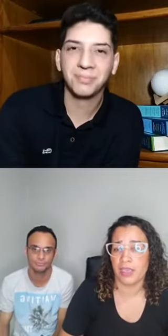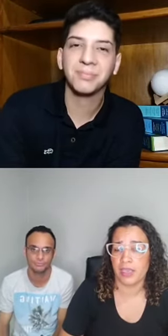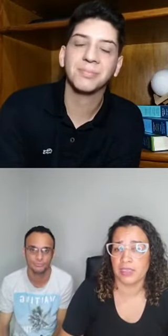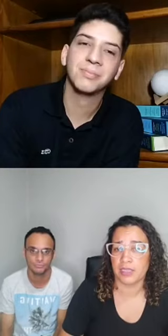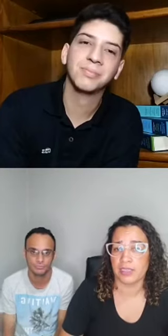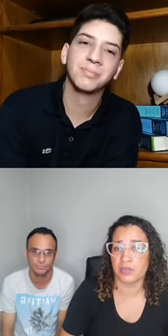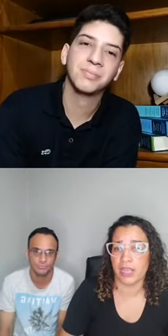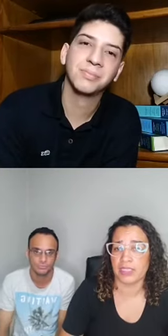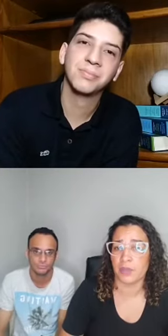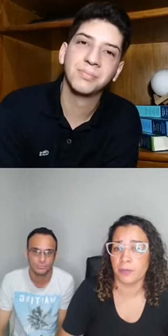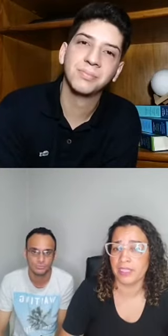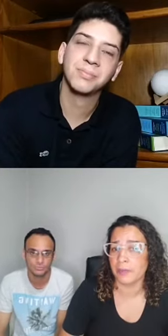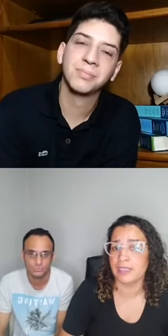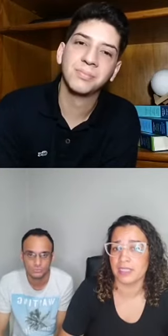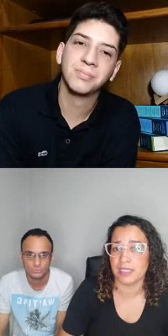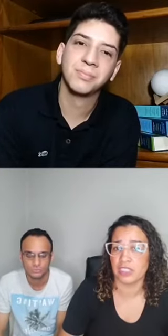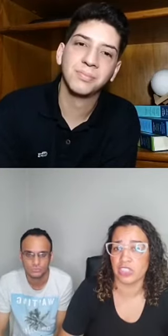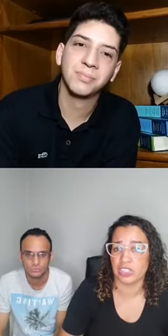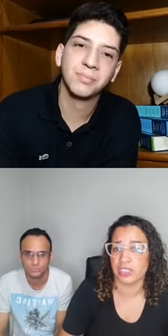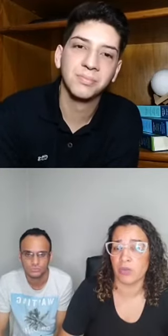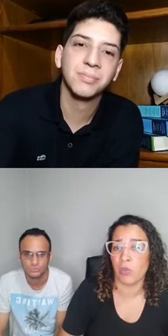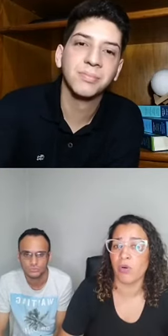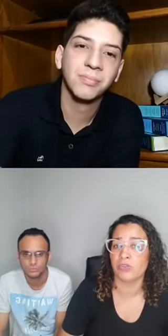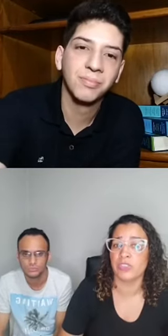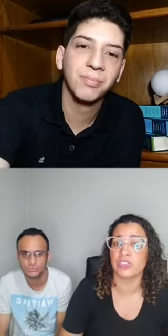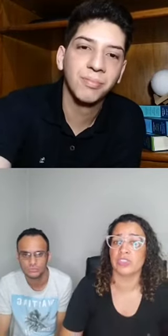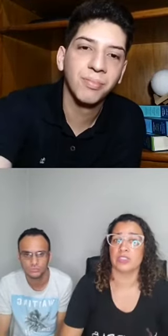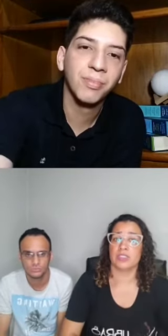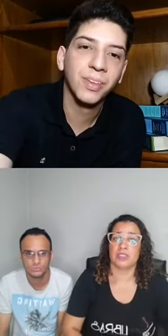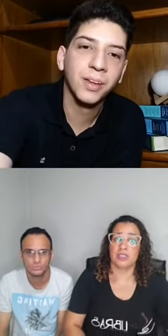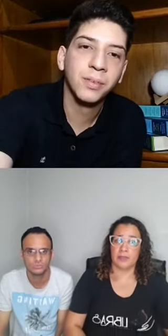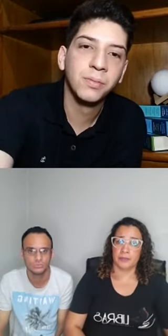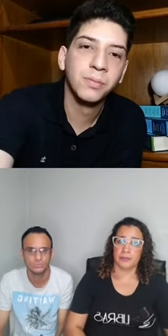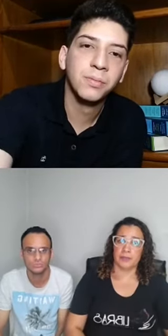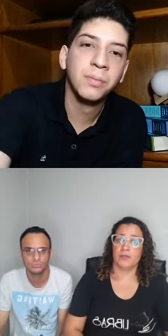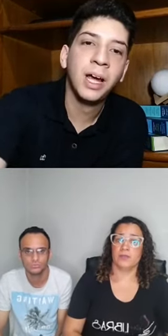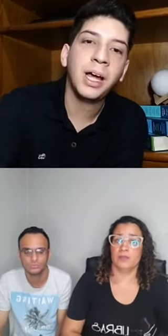receber essa educação para ele também ser inteligente, ser igual ao ouvinte.